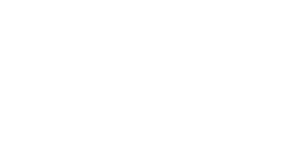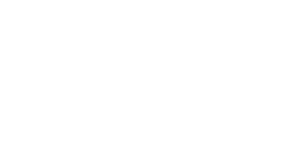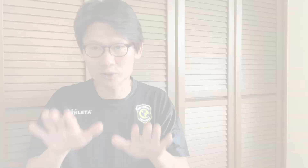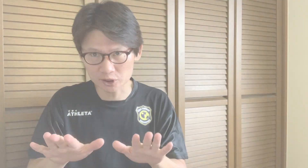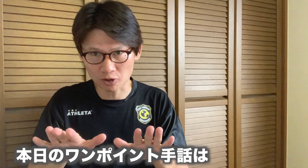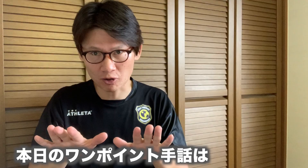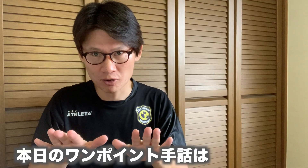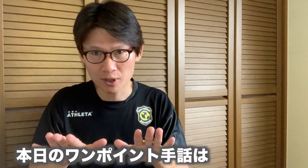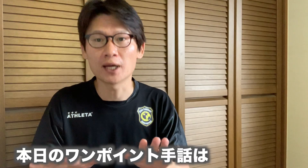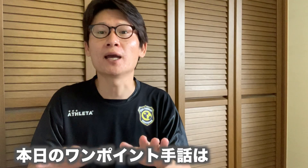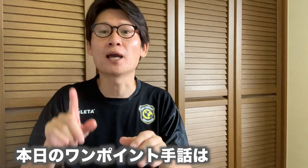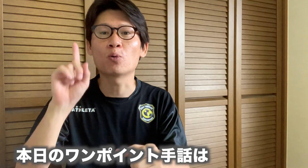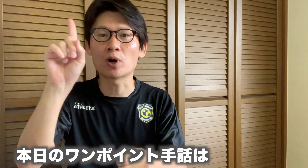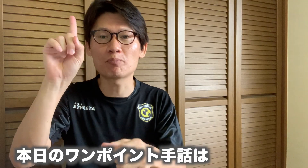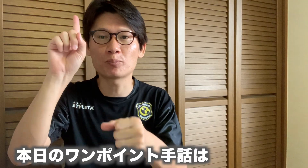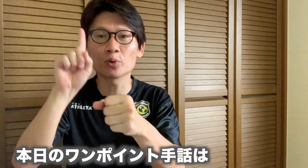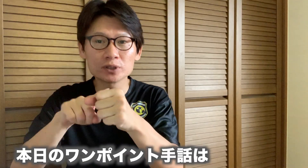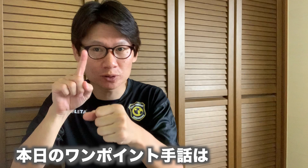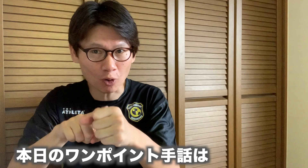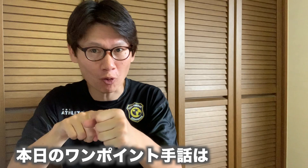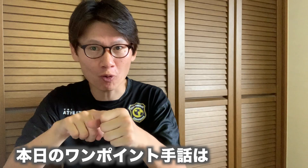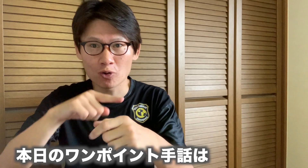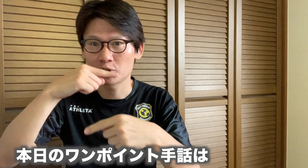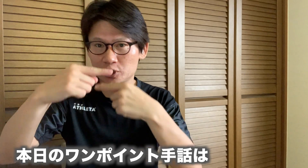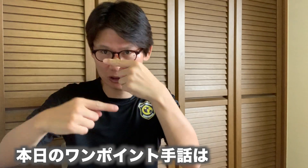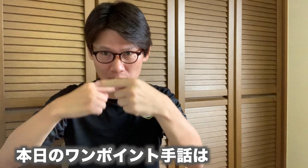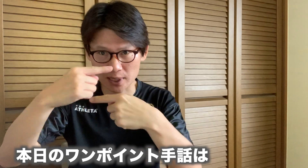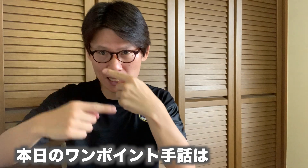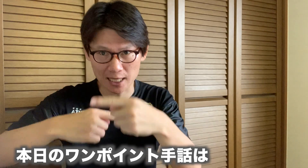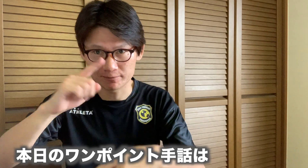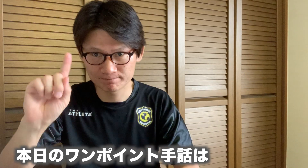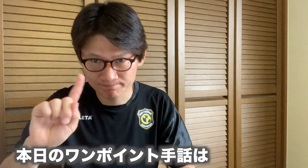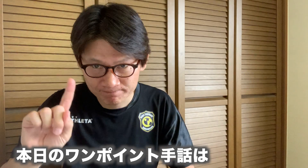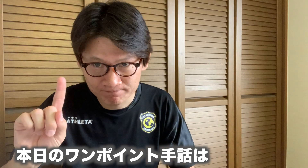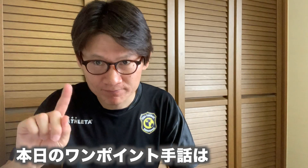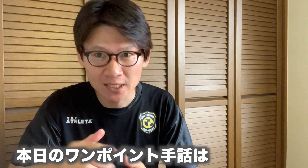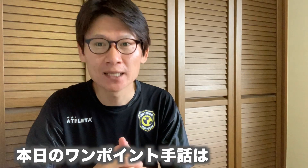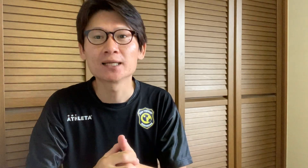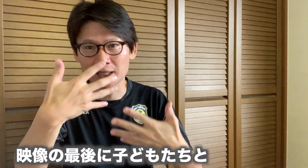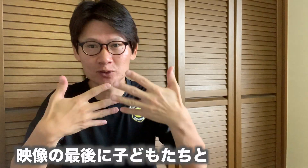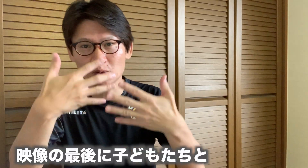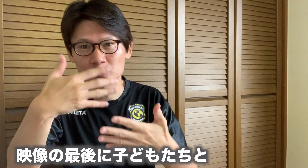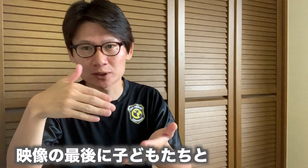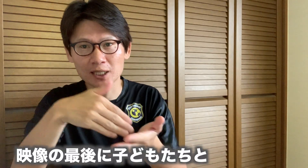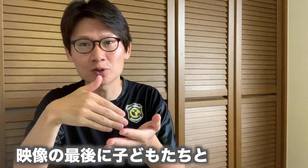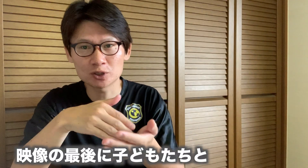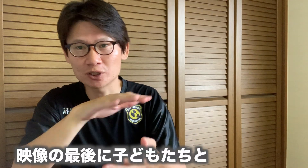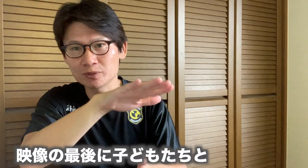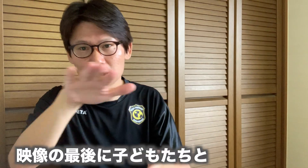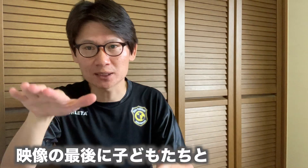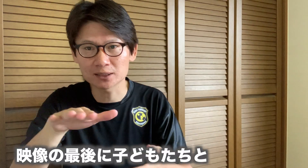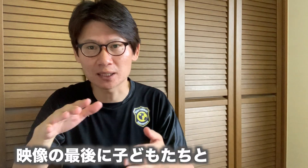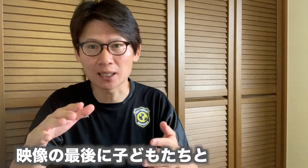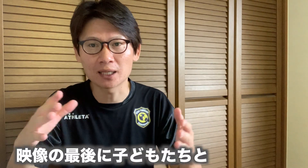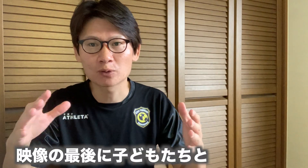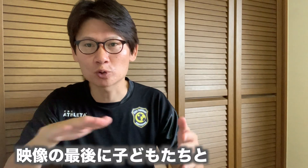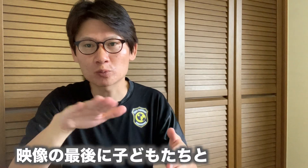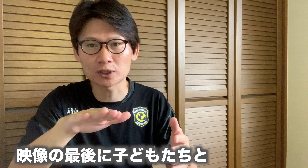本日の、ワンポイント手話、映像の最後に皆さんで子どもたちの